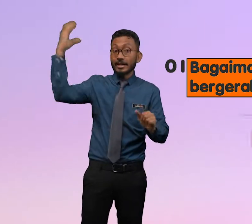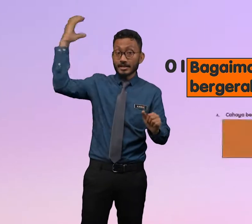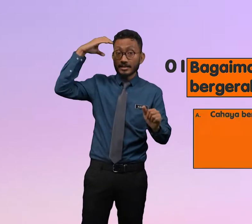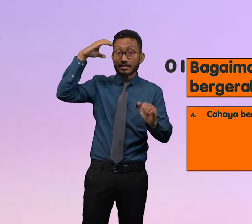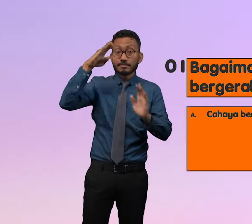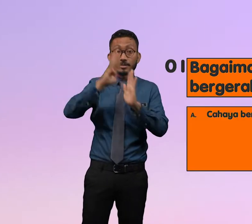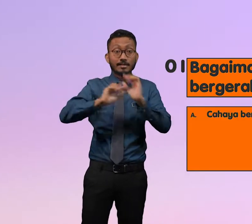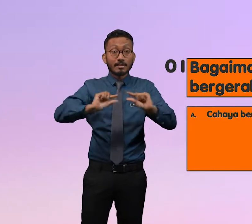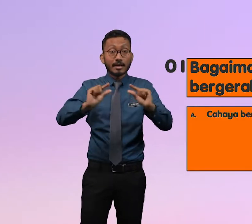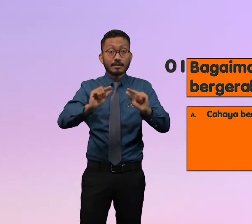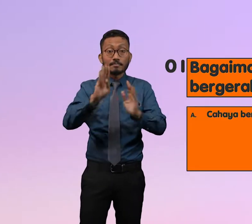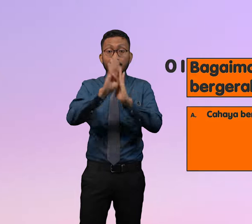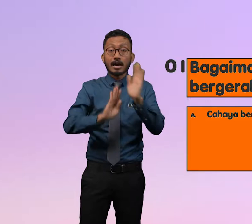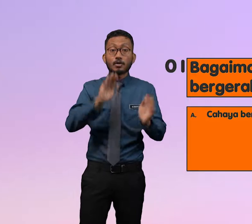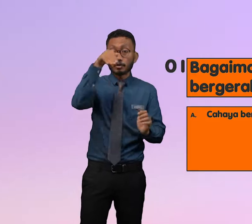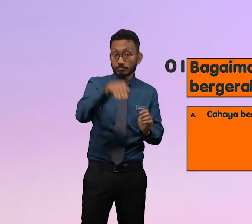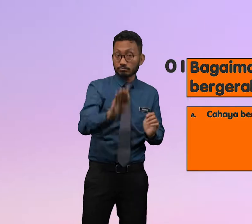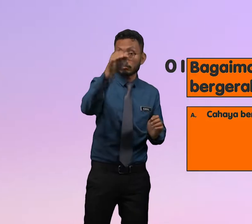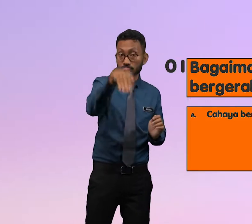Cahaya bergerak beralun.